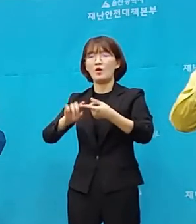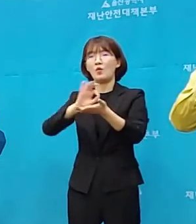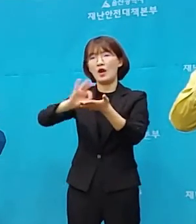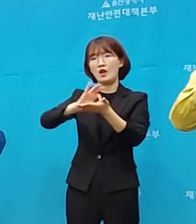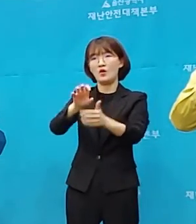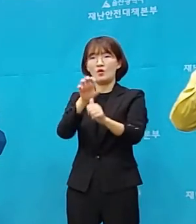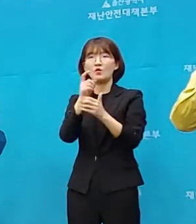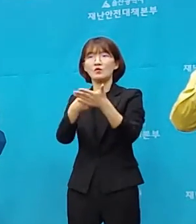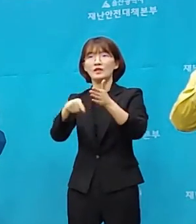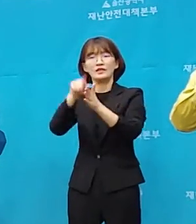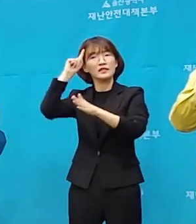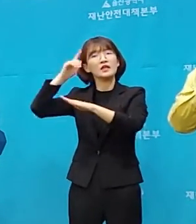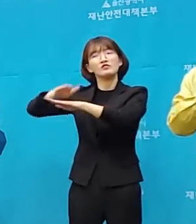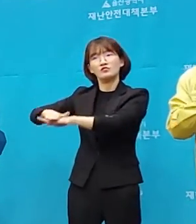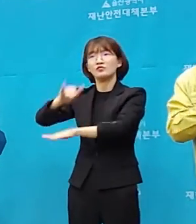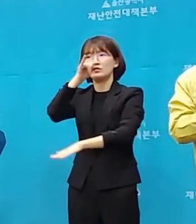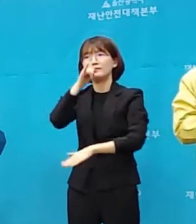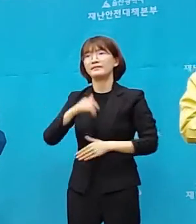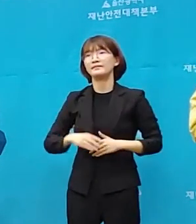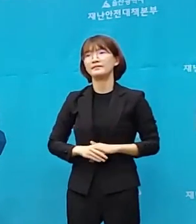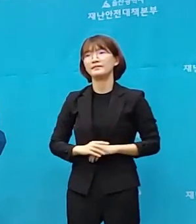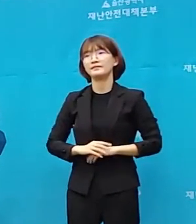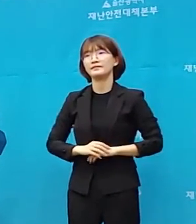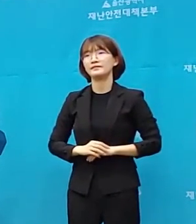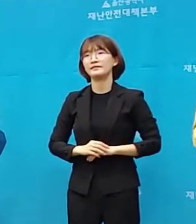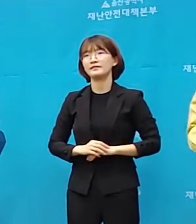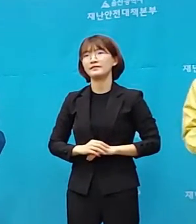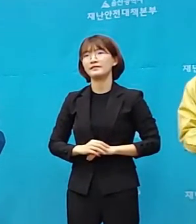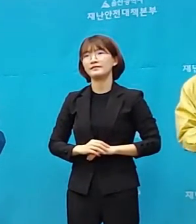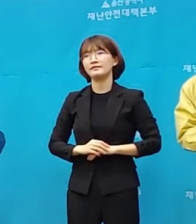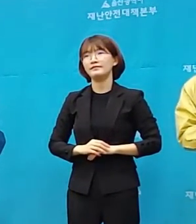활용하는 쪽으로 생각을 하고 있습니다.